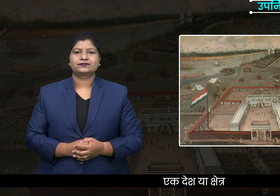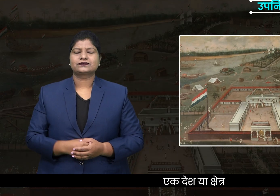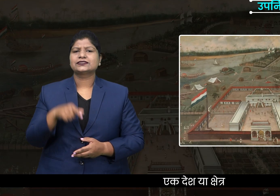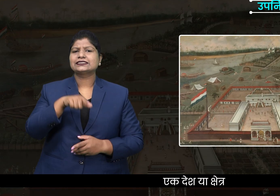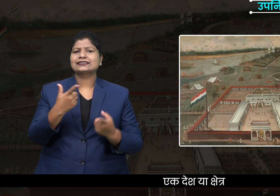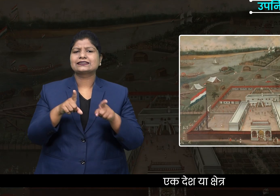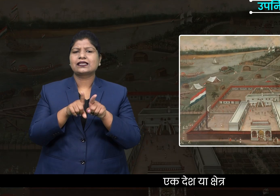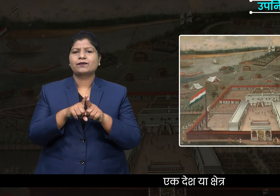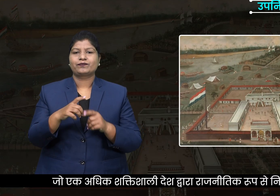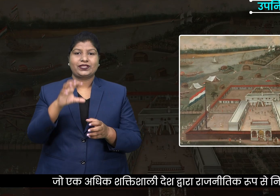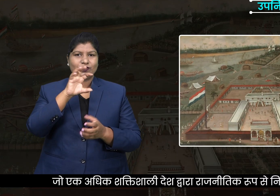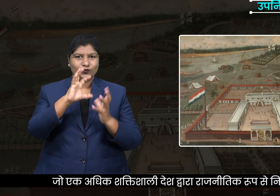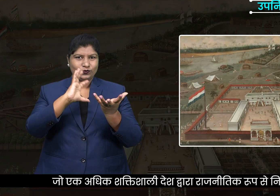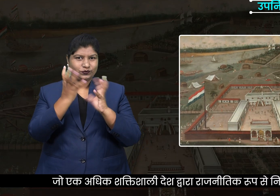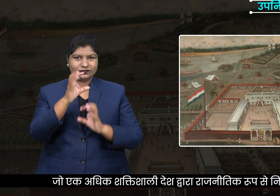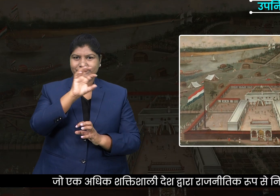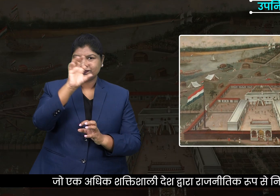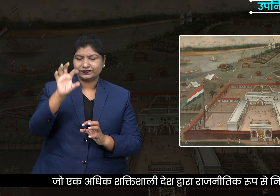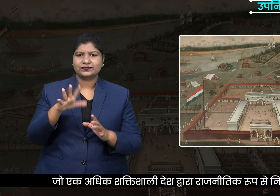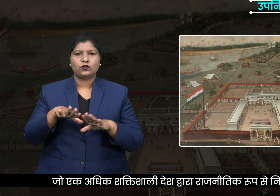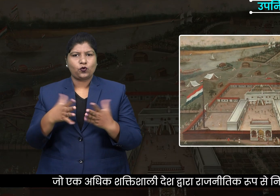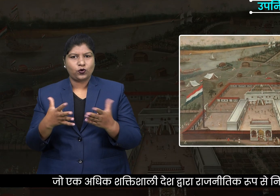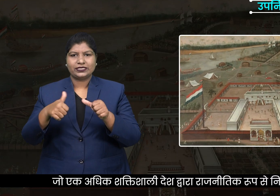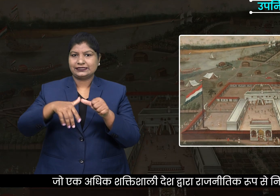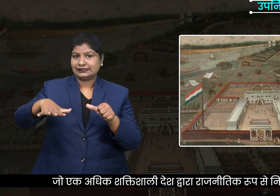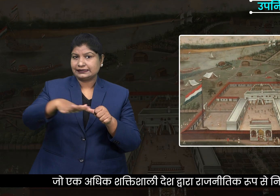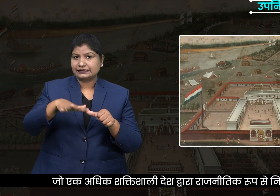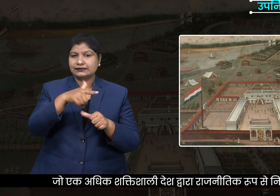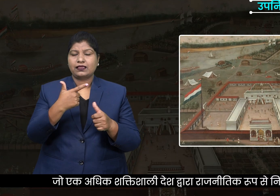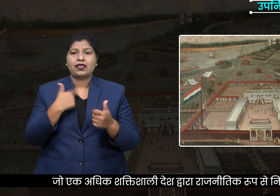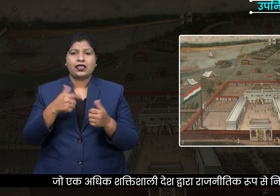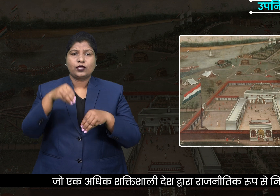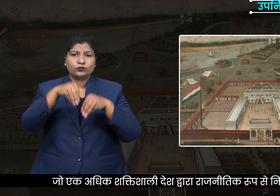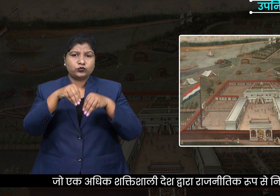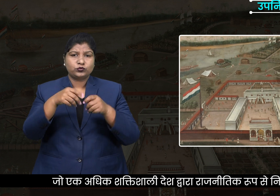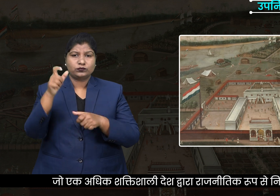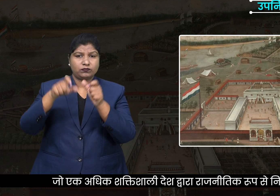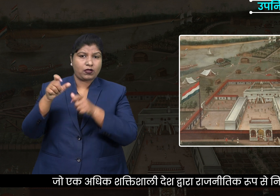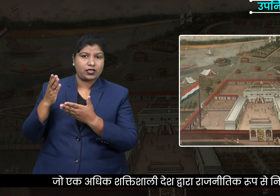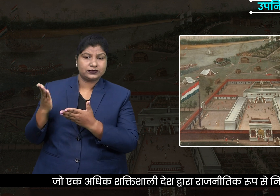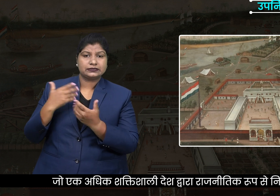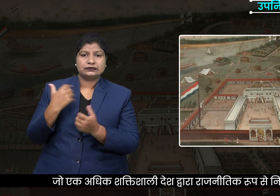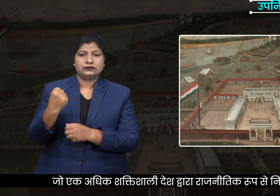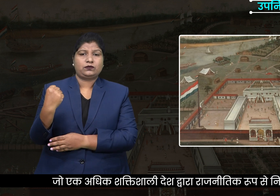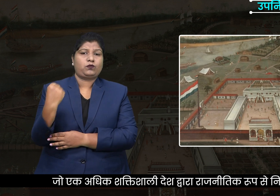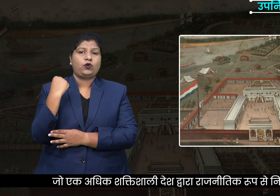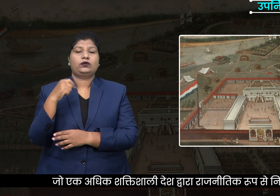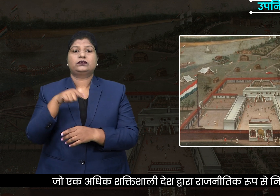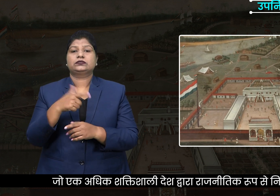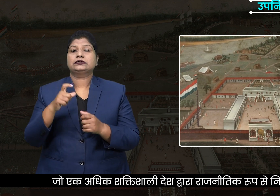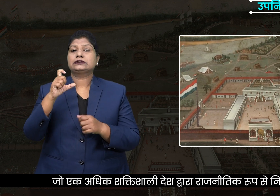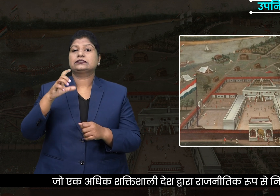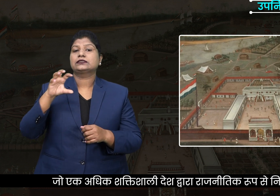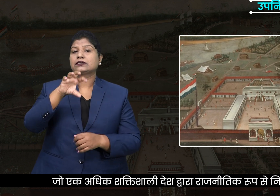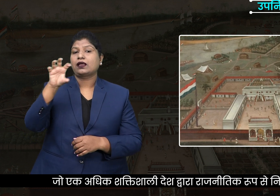एक देश या क्षेत्र जो एक अधिक शक्तिशाली देश द्वारा राजनीतिक रूप से नियंत्रित होता है।